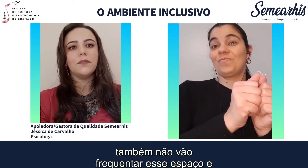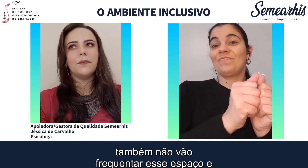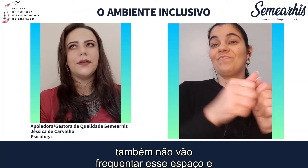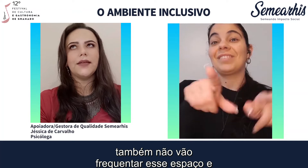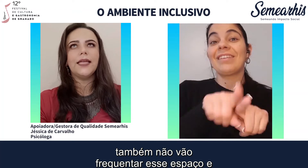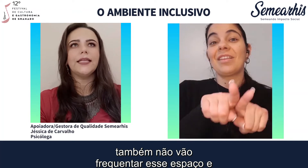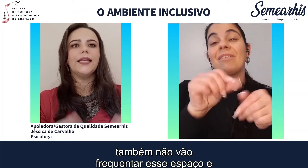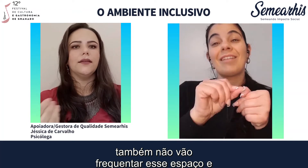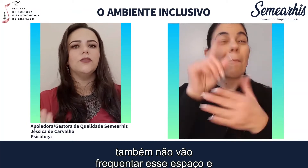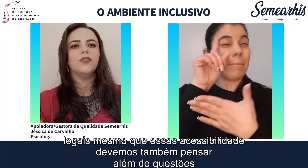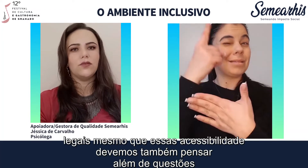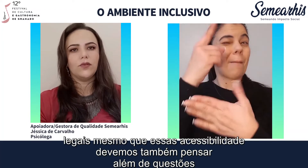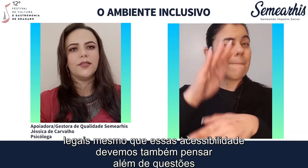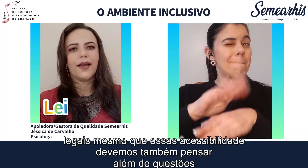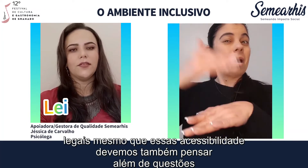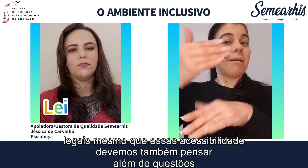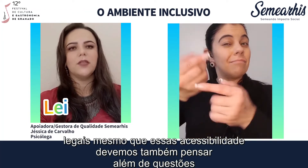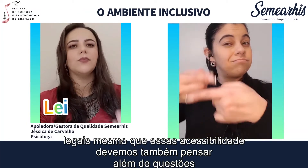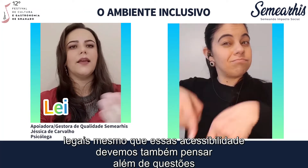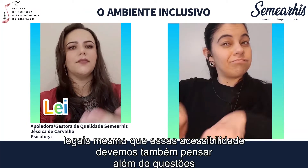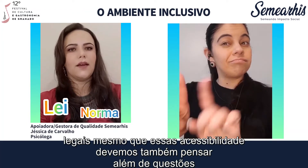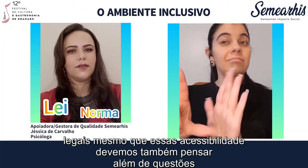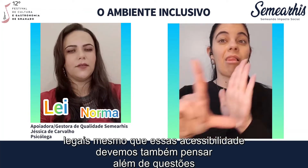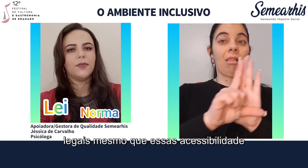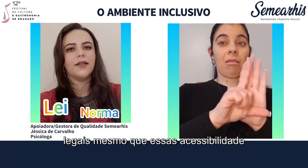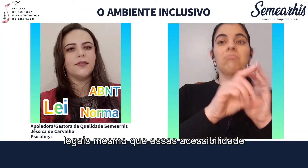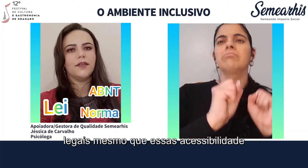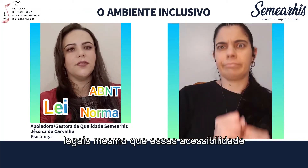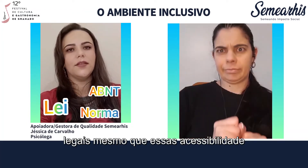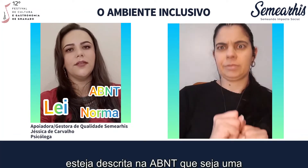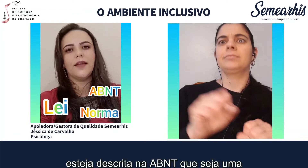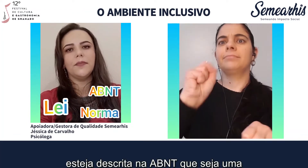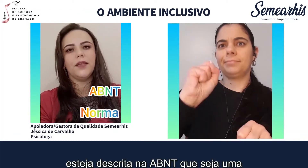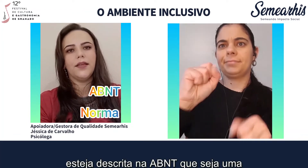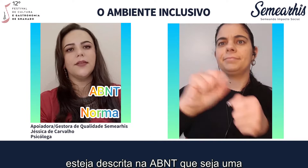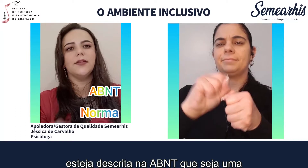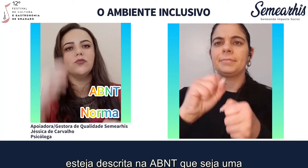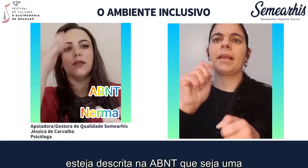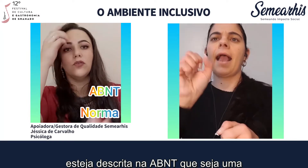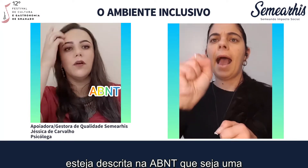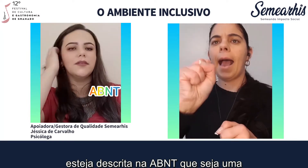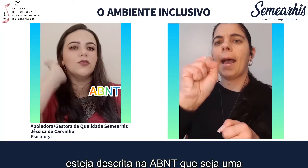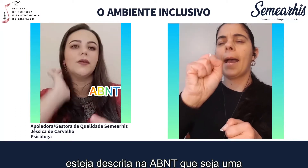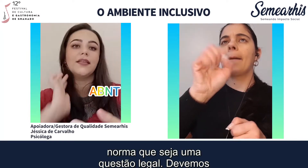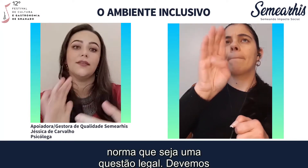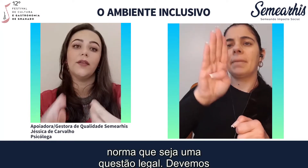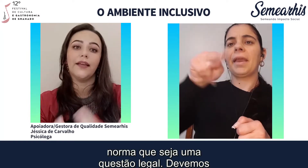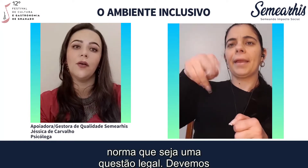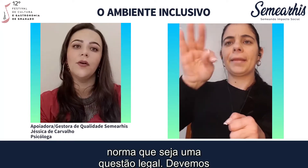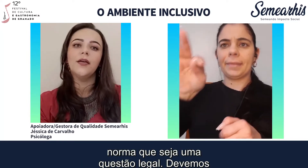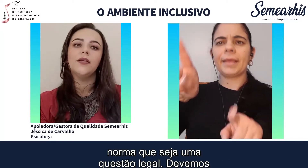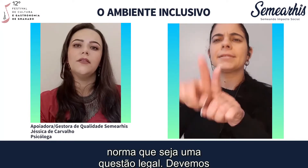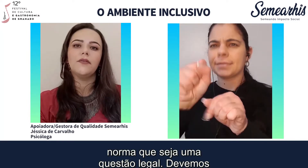devemos também pensar além de questões legais, mesmo que essa acessibilidade esteja descrita na ABNT, que seja uma norma, que seja uma questão